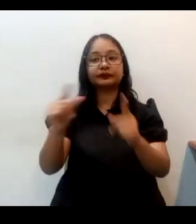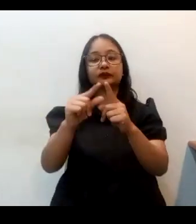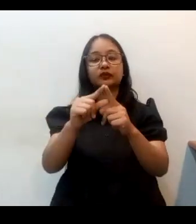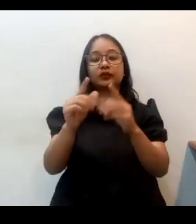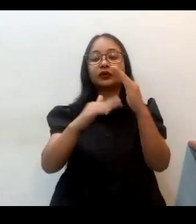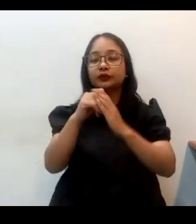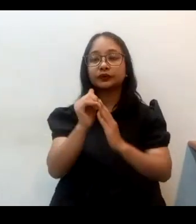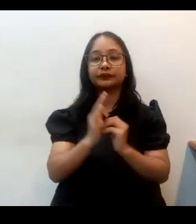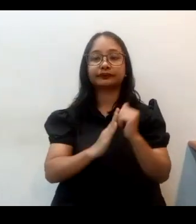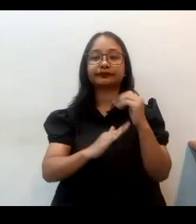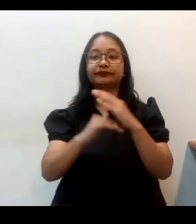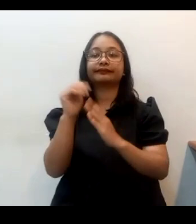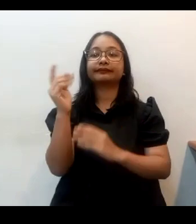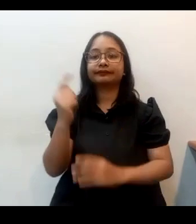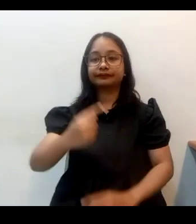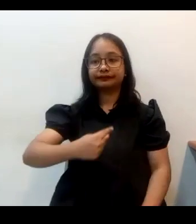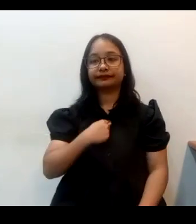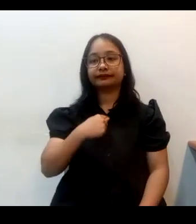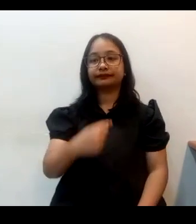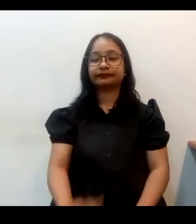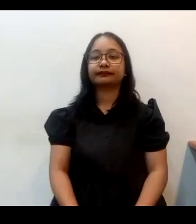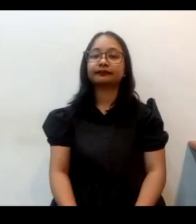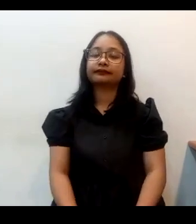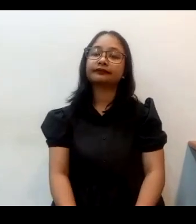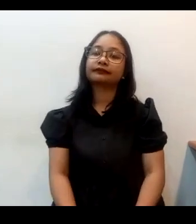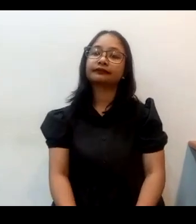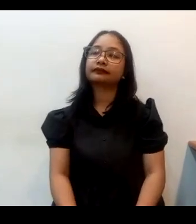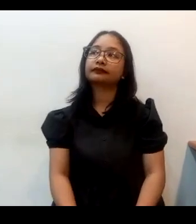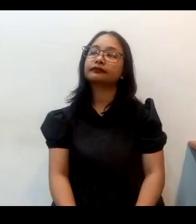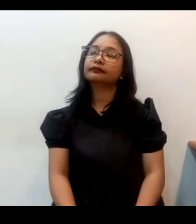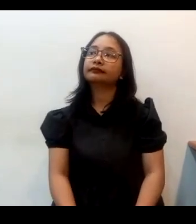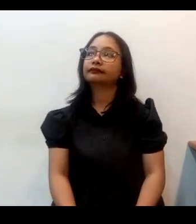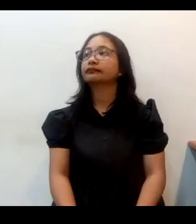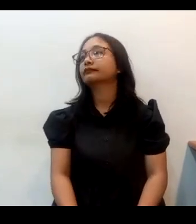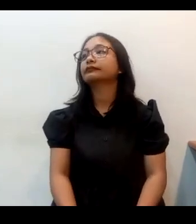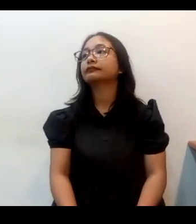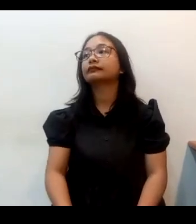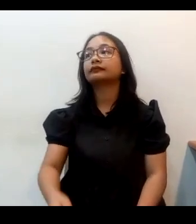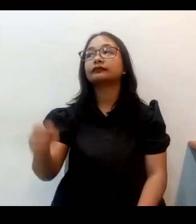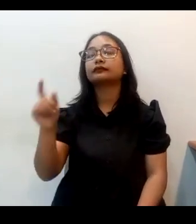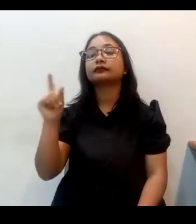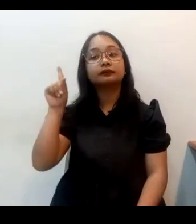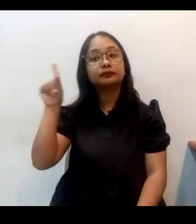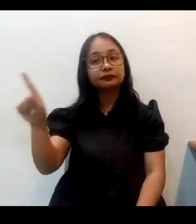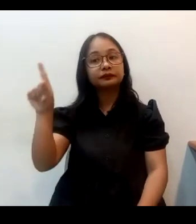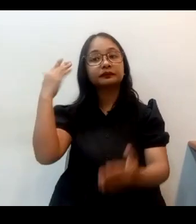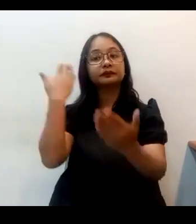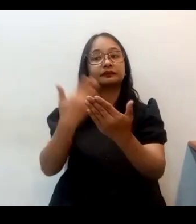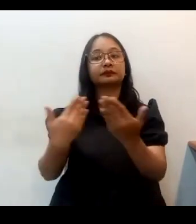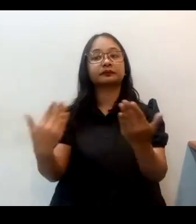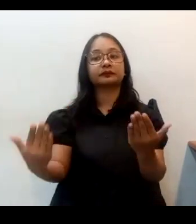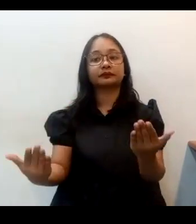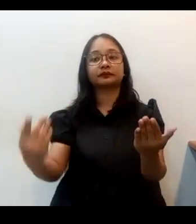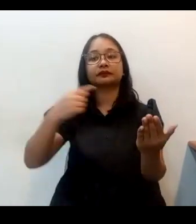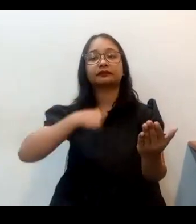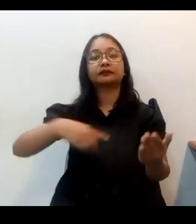isang bagay yung nalalaman ko, yung salita ng Diyos yung aking kaaliwan. The one thing I know is Word of God really give me the